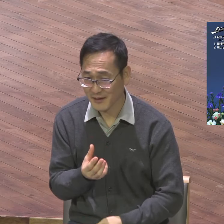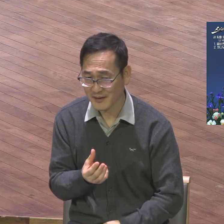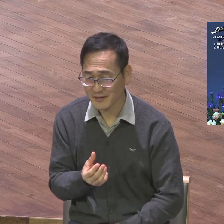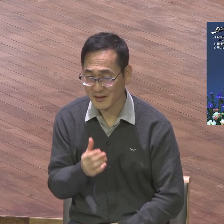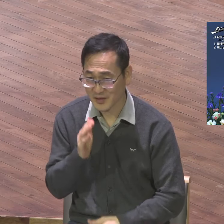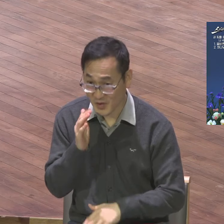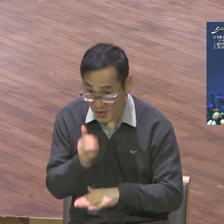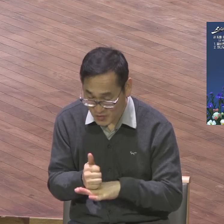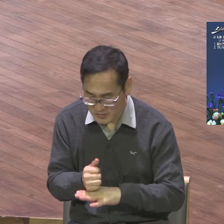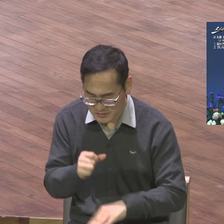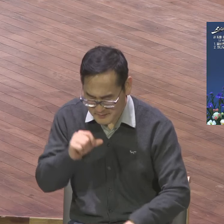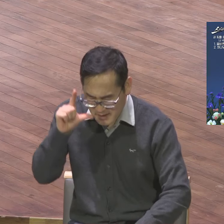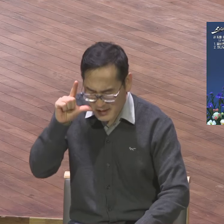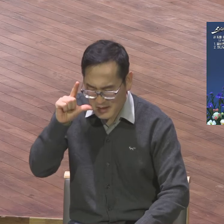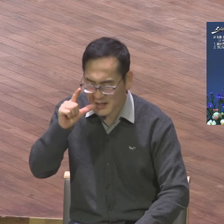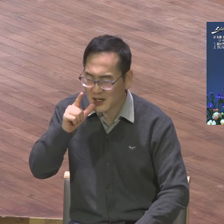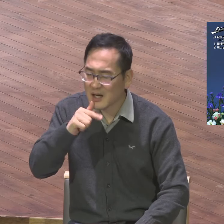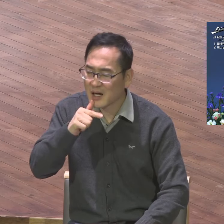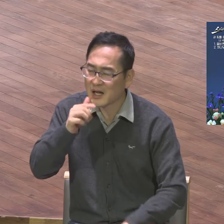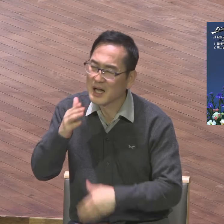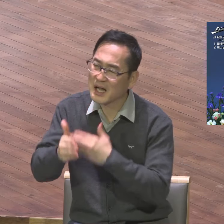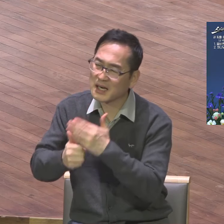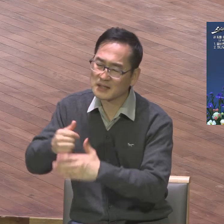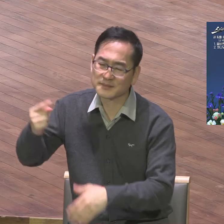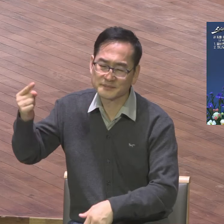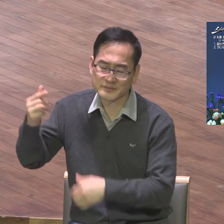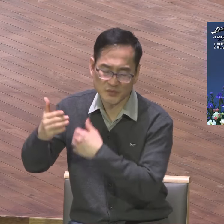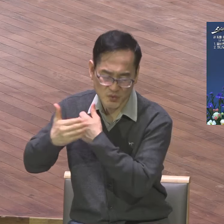결국은 여호와께서로다.